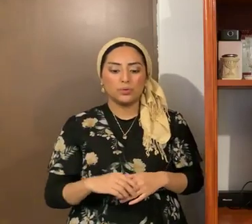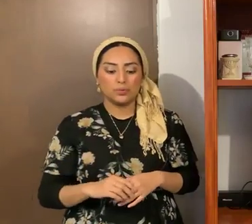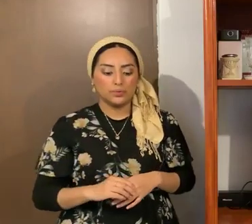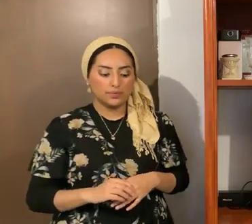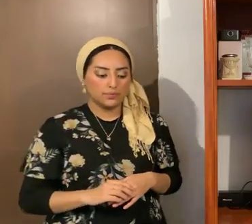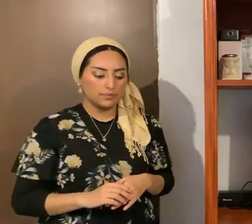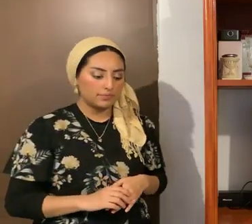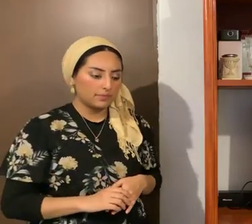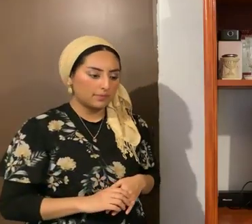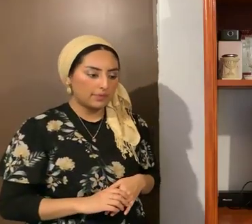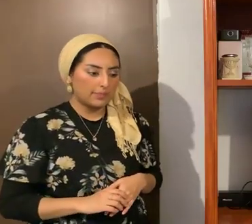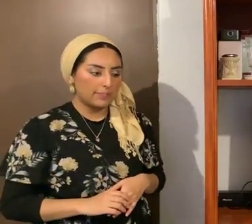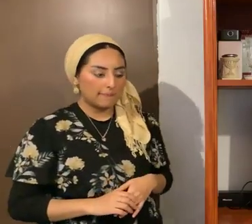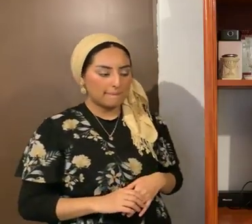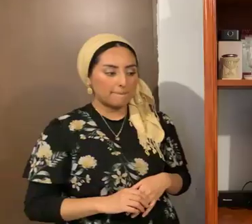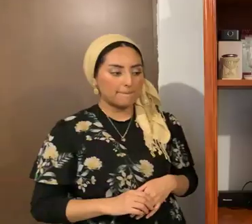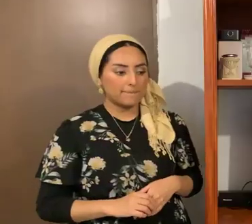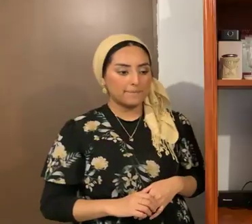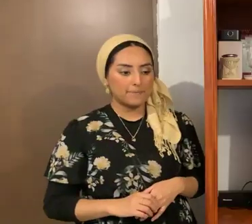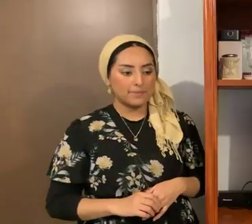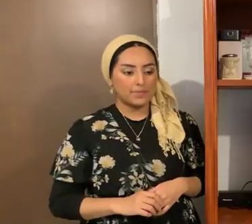Vamos a Judas.